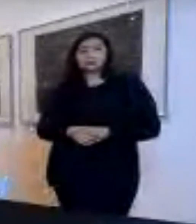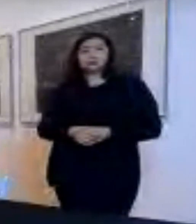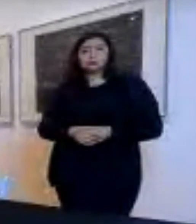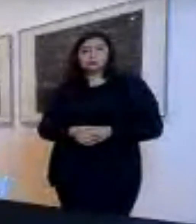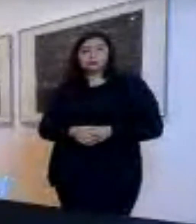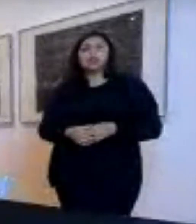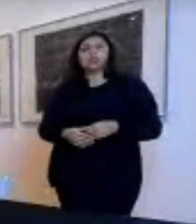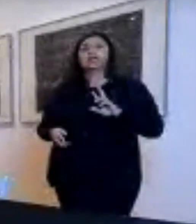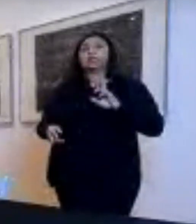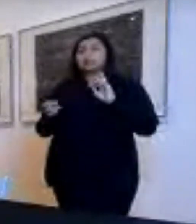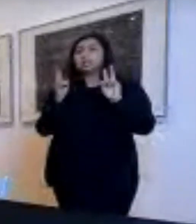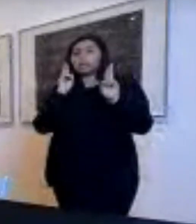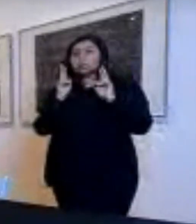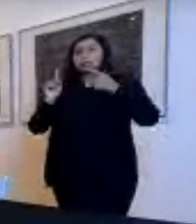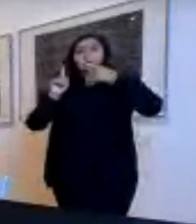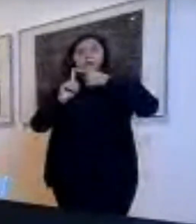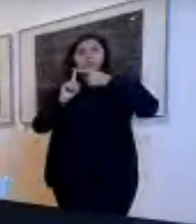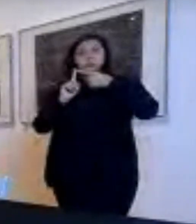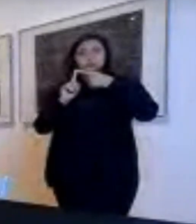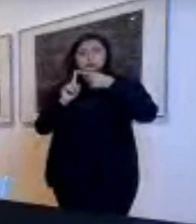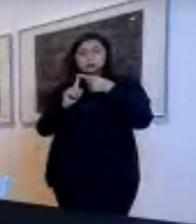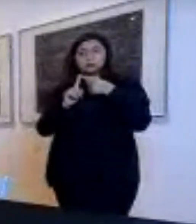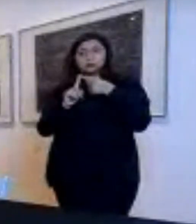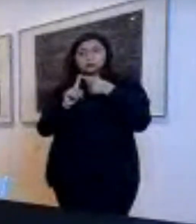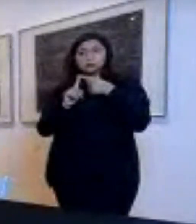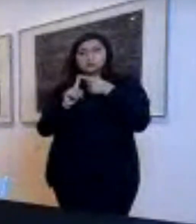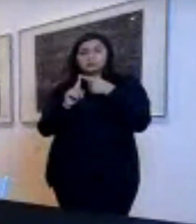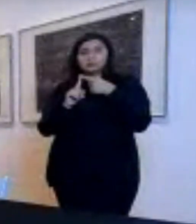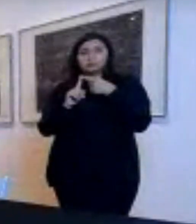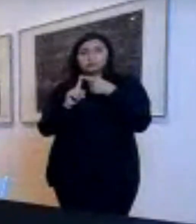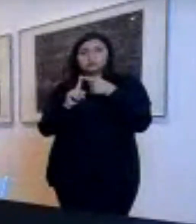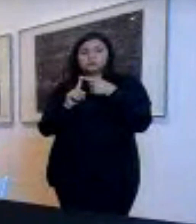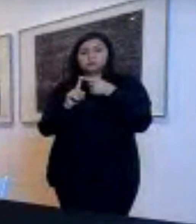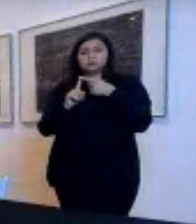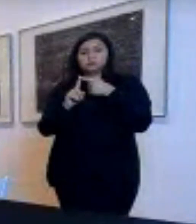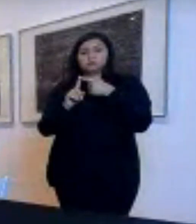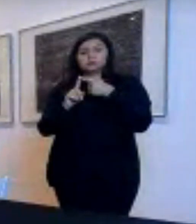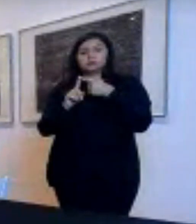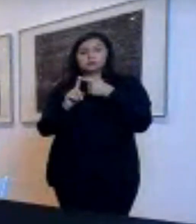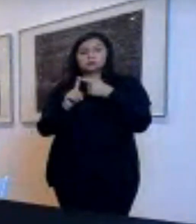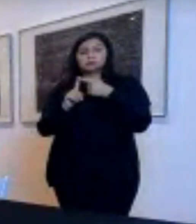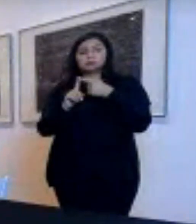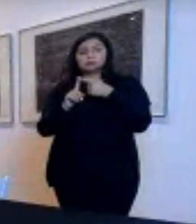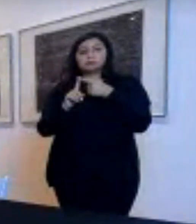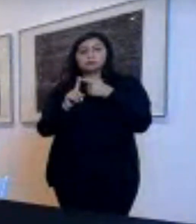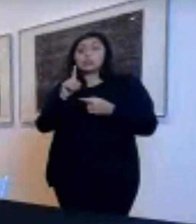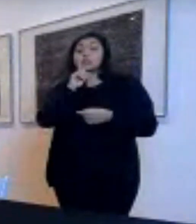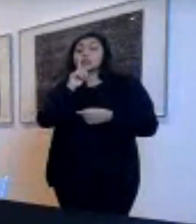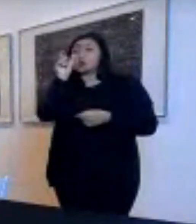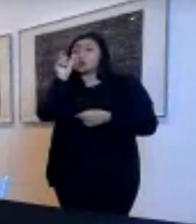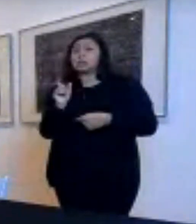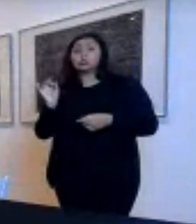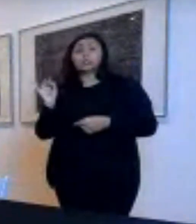Y en relación a eso, es que tenemos un invitado especial